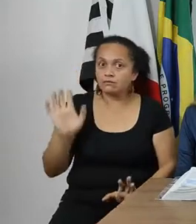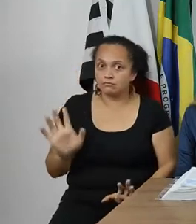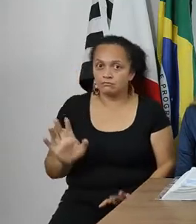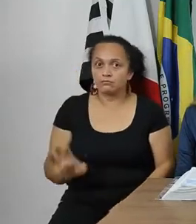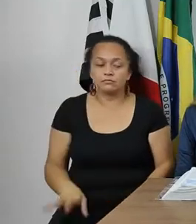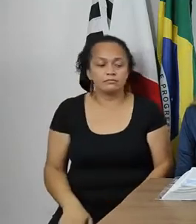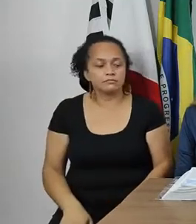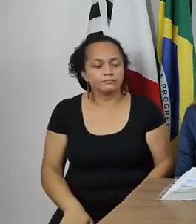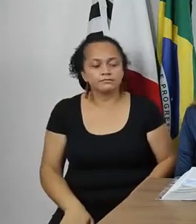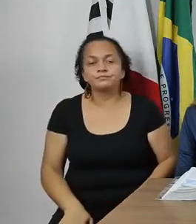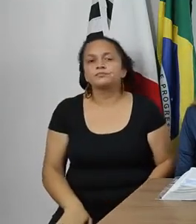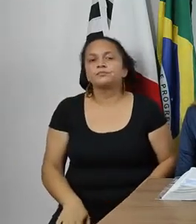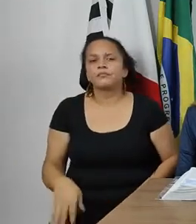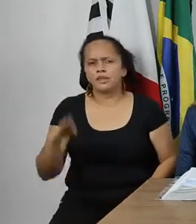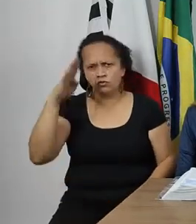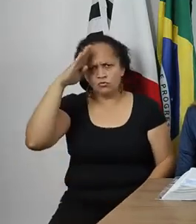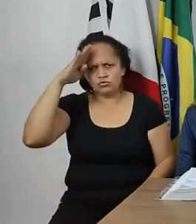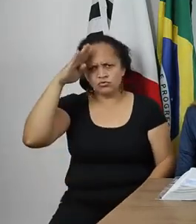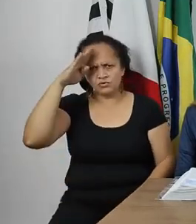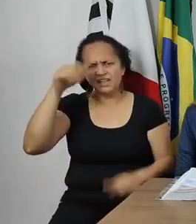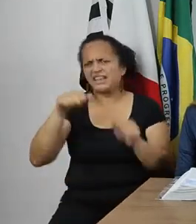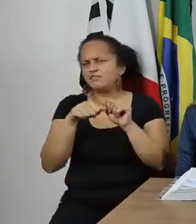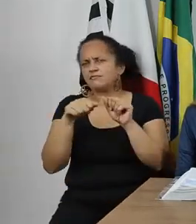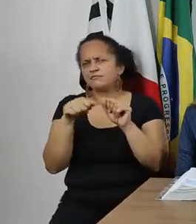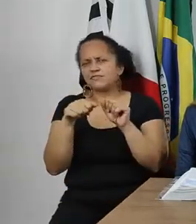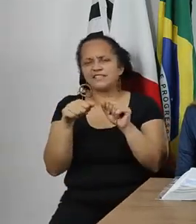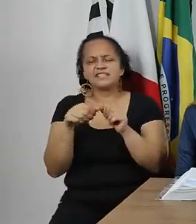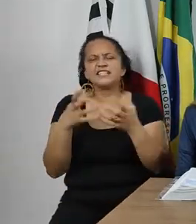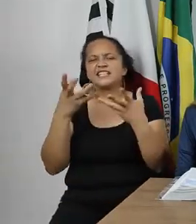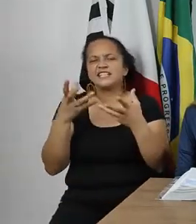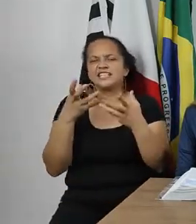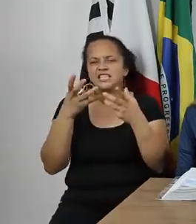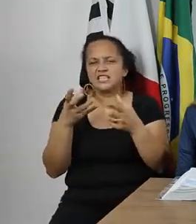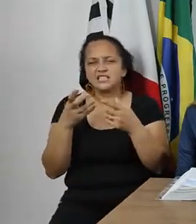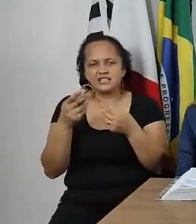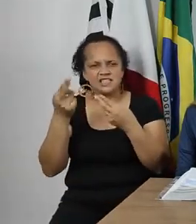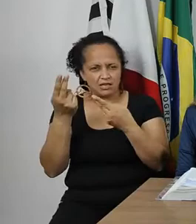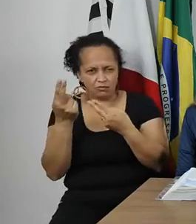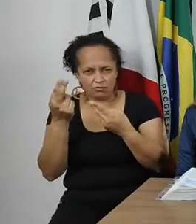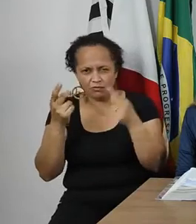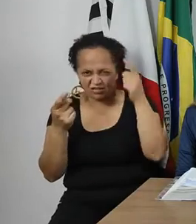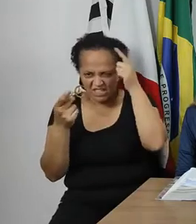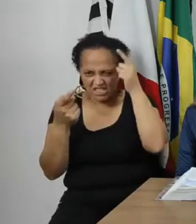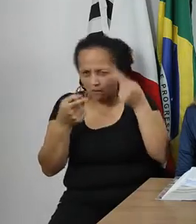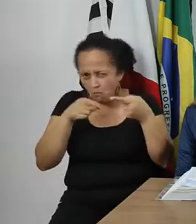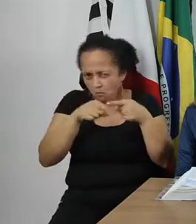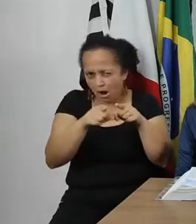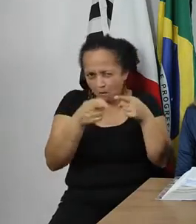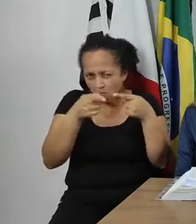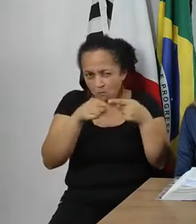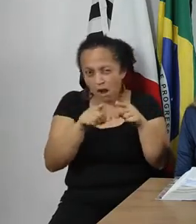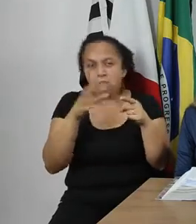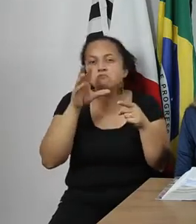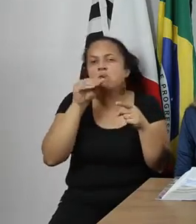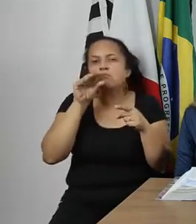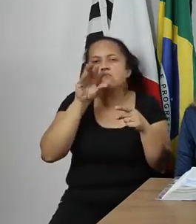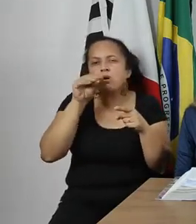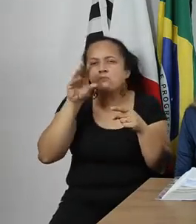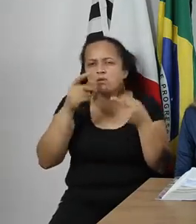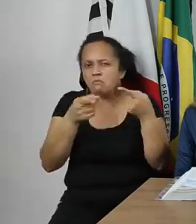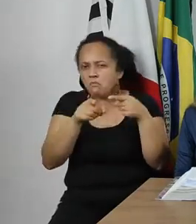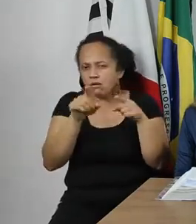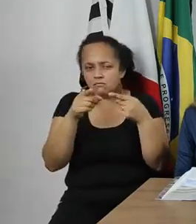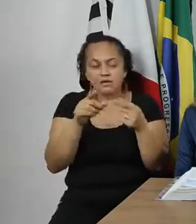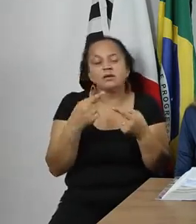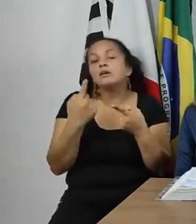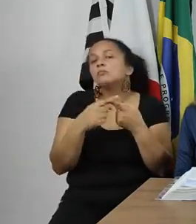o que esse oficial assírio ele fez. Ele quis fazer com que o povo ficasse com medo. Por que que ele